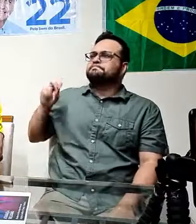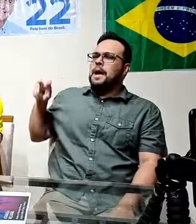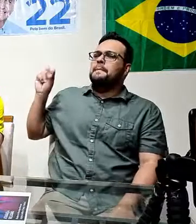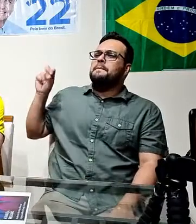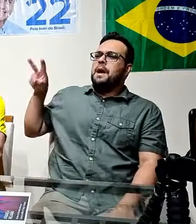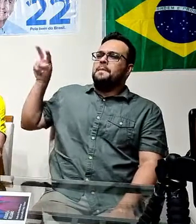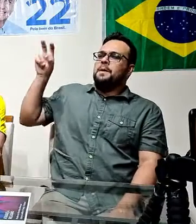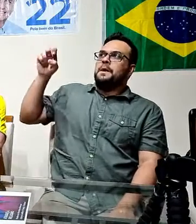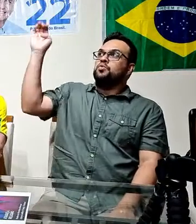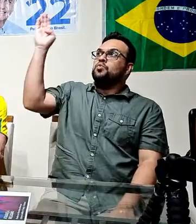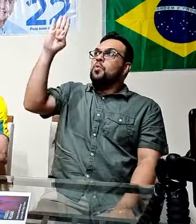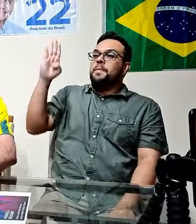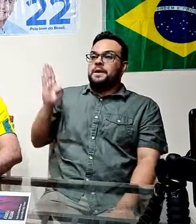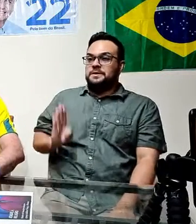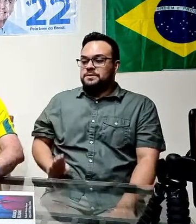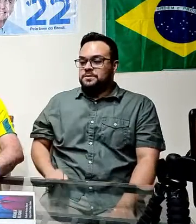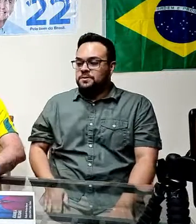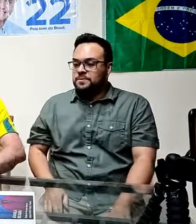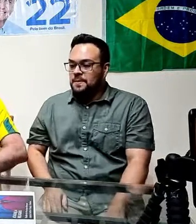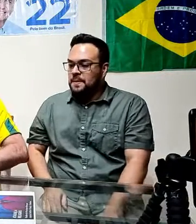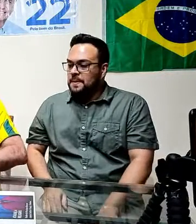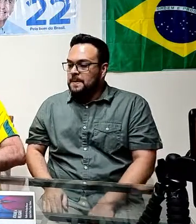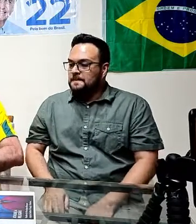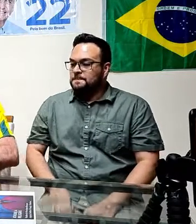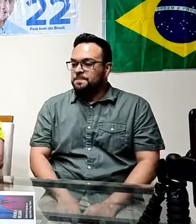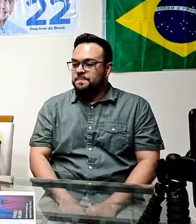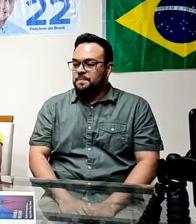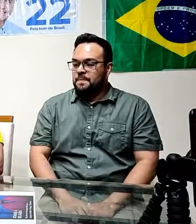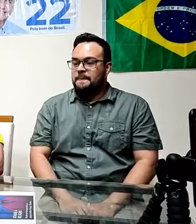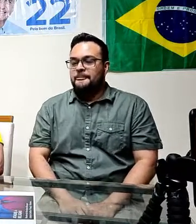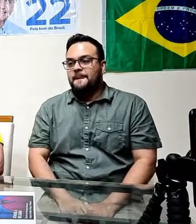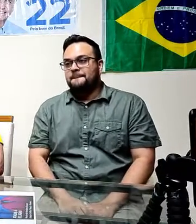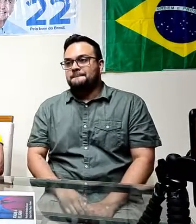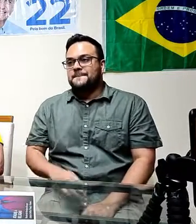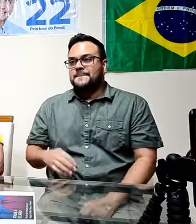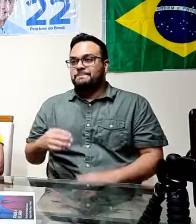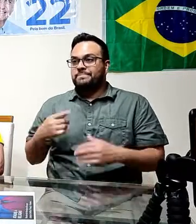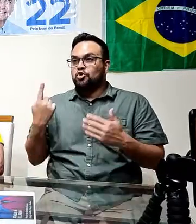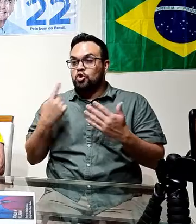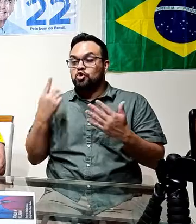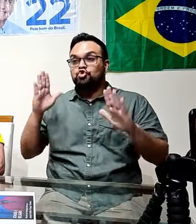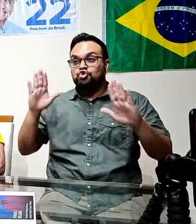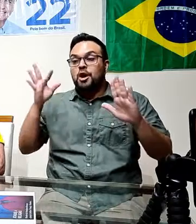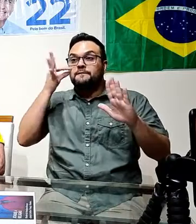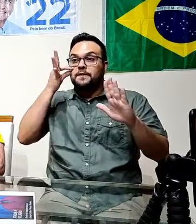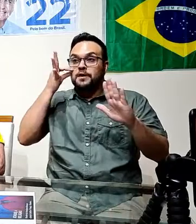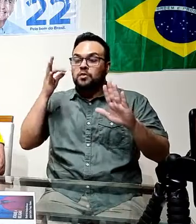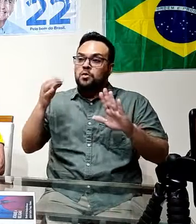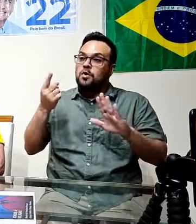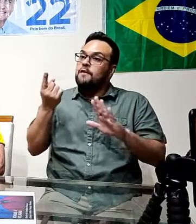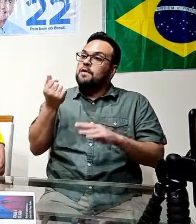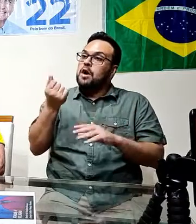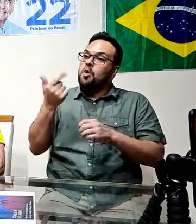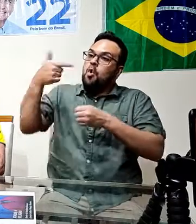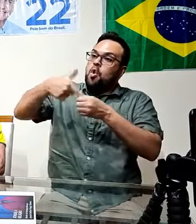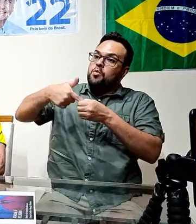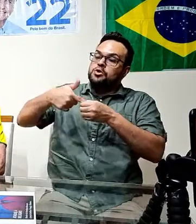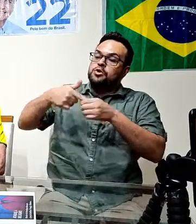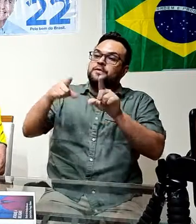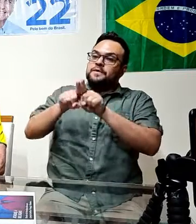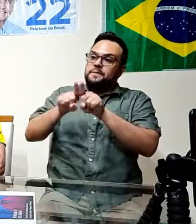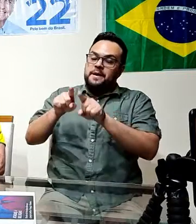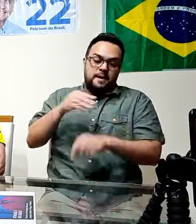anda, vai para algum lugar, e nós estamos vendo aí preço dos combustíveis, gasolina e etanol,